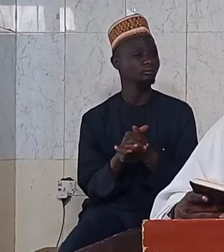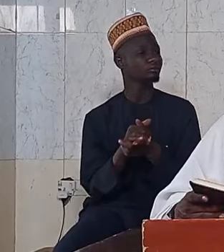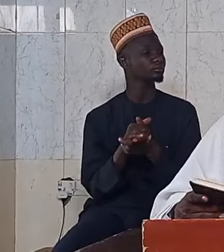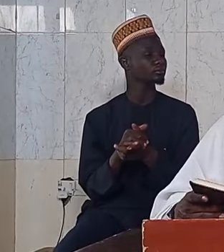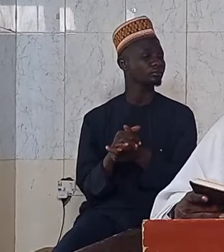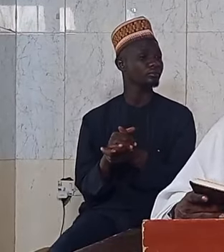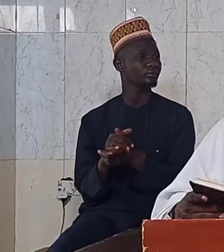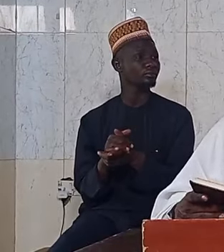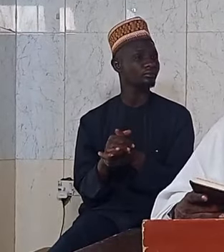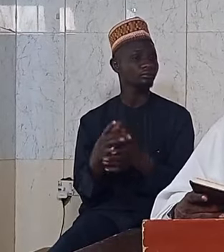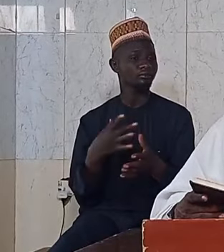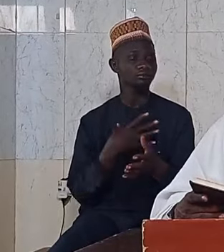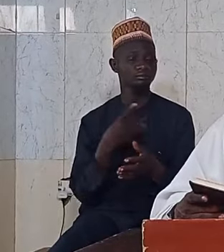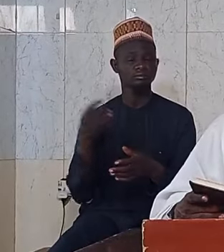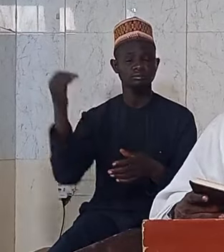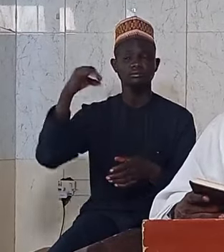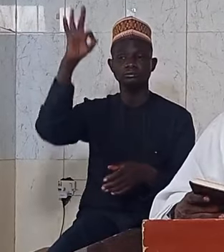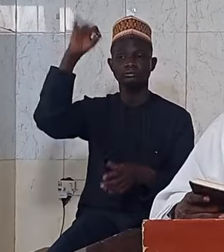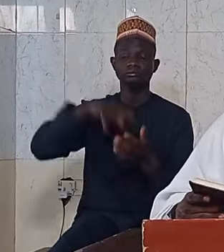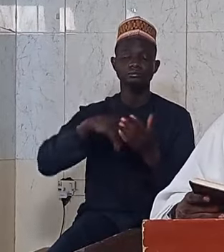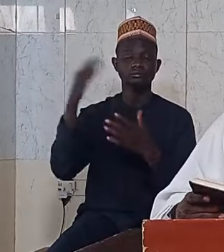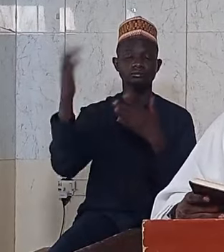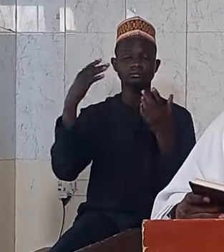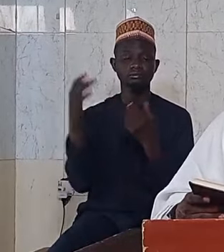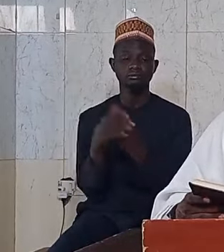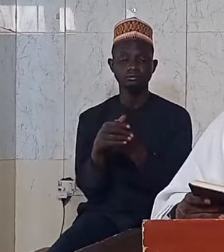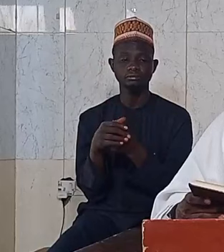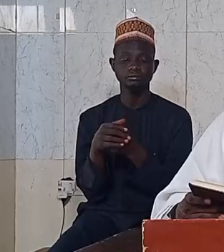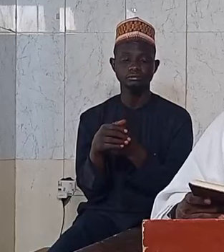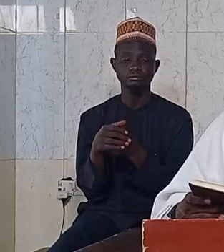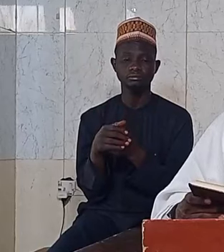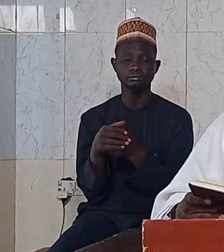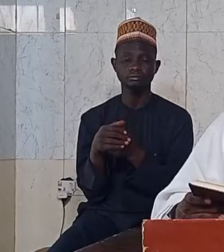ba ma jin zafin da an kashe fankan nan